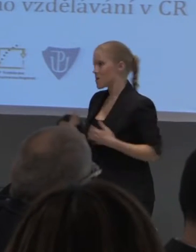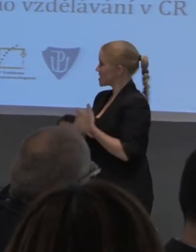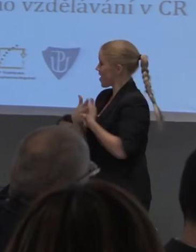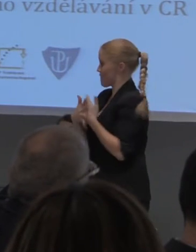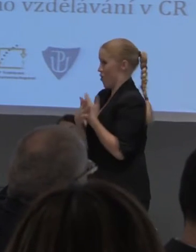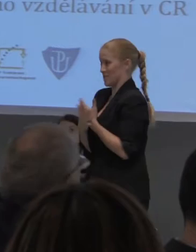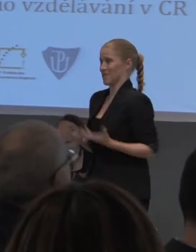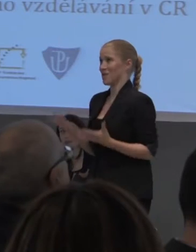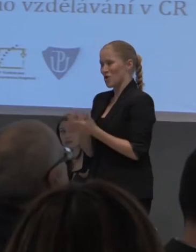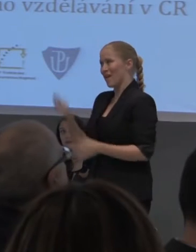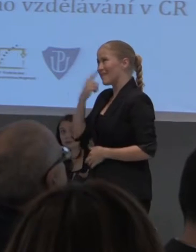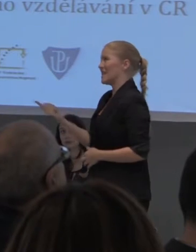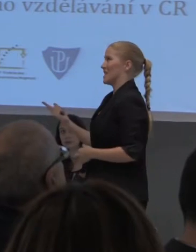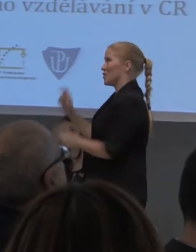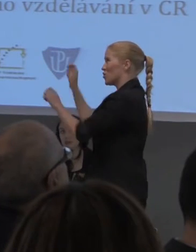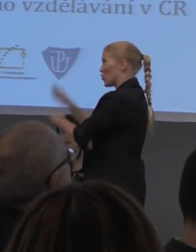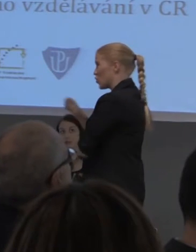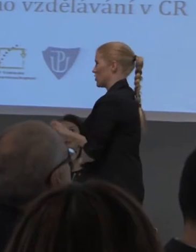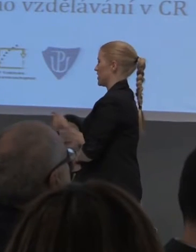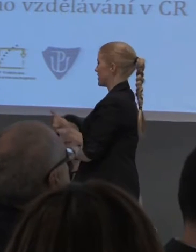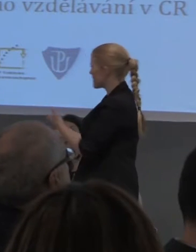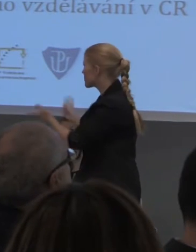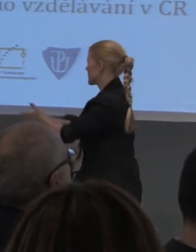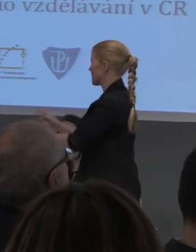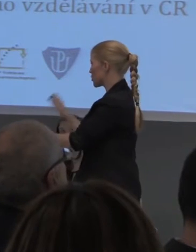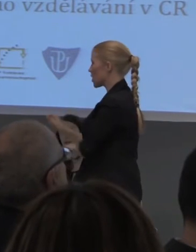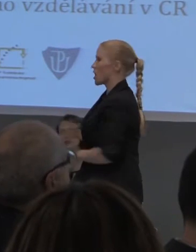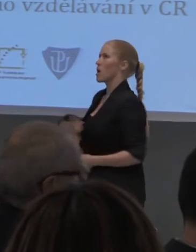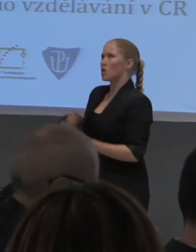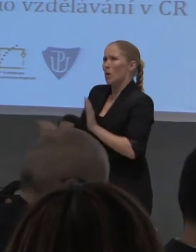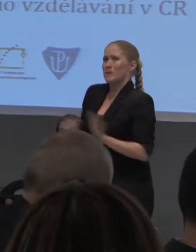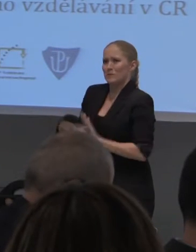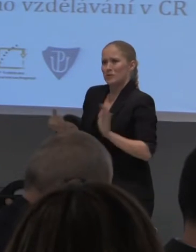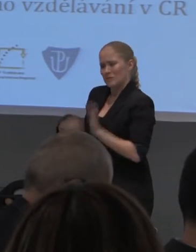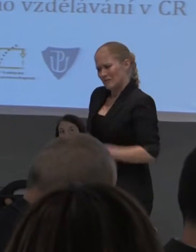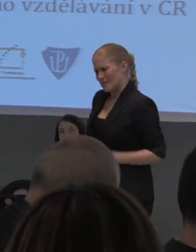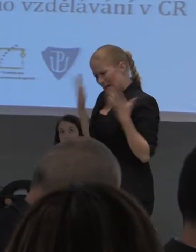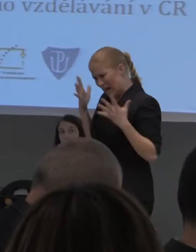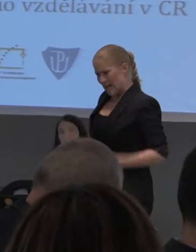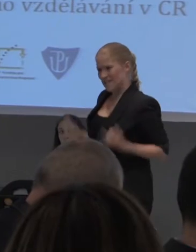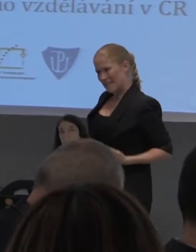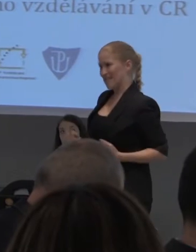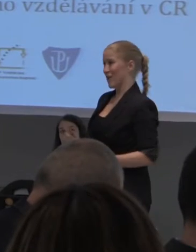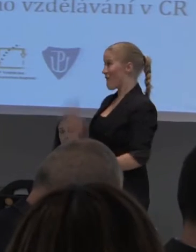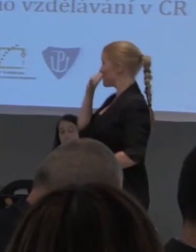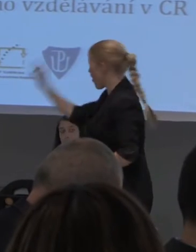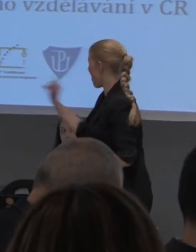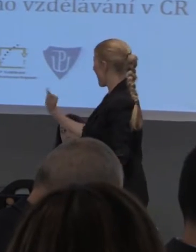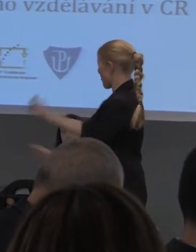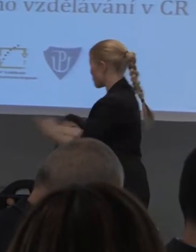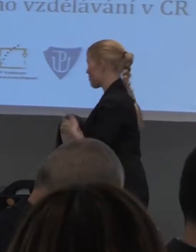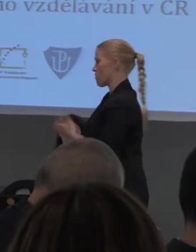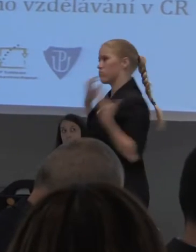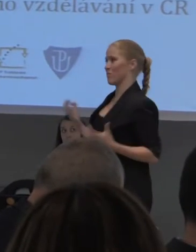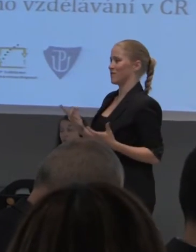jenom vidím, jak se ruší představení, teď jenom vidím prostě průšvihy, takže v tomto stavu nemá cenu komukoliv volat, protože všechno dopadne